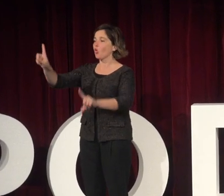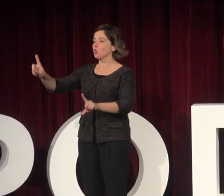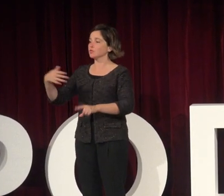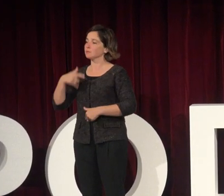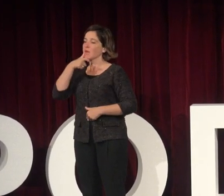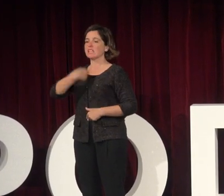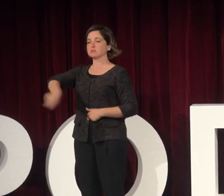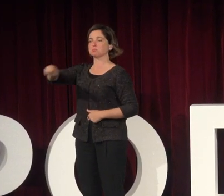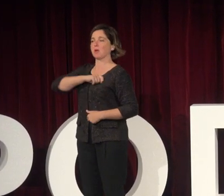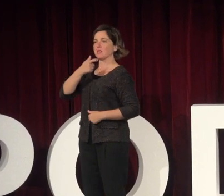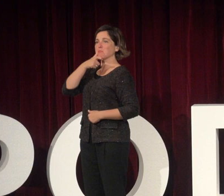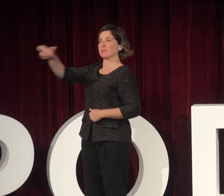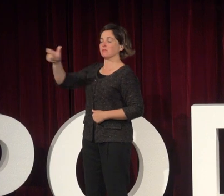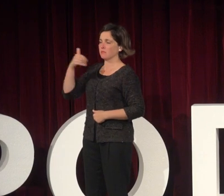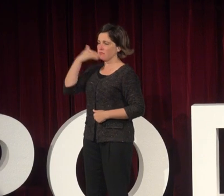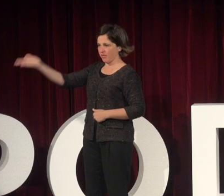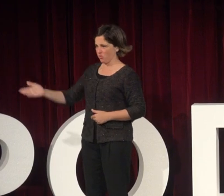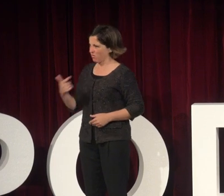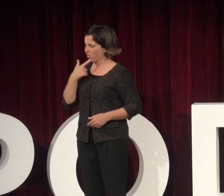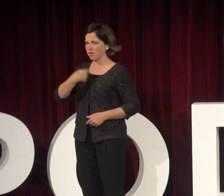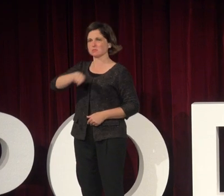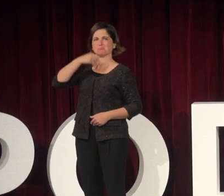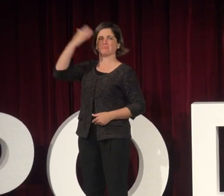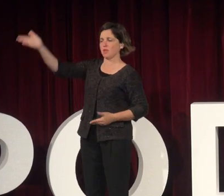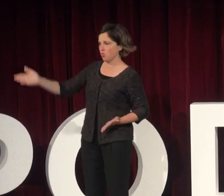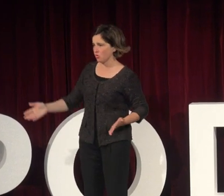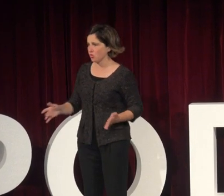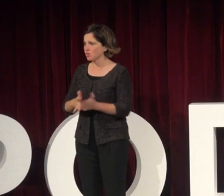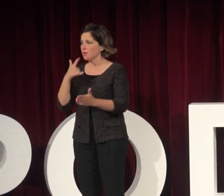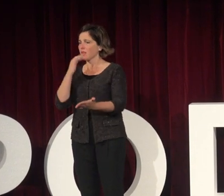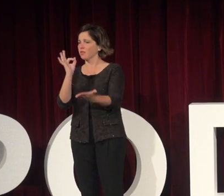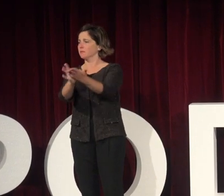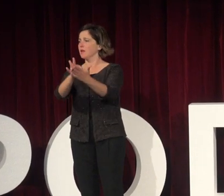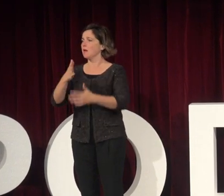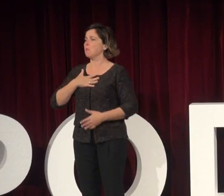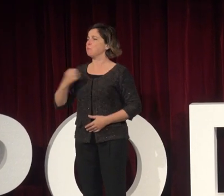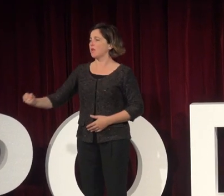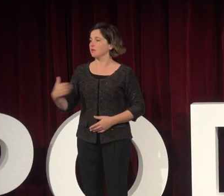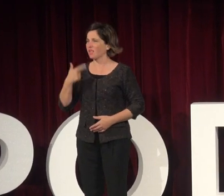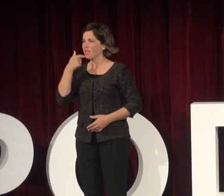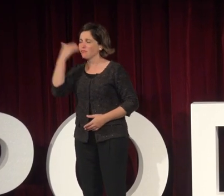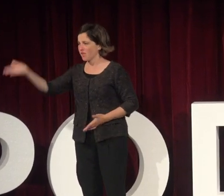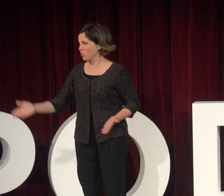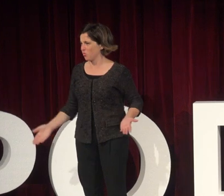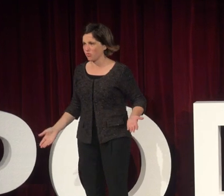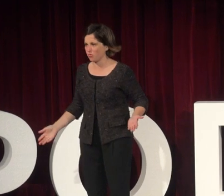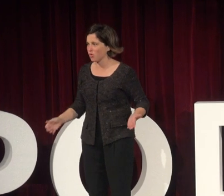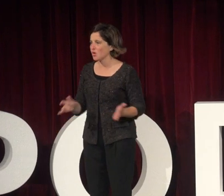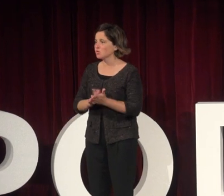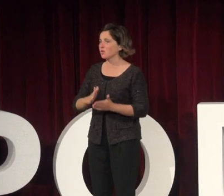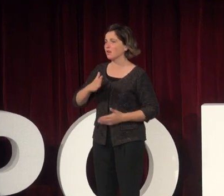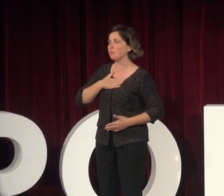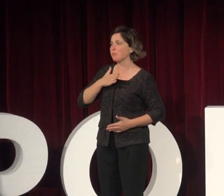la palabra España al pronunciarla, en estos momentos en los que algunos manchan la palabra patria al pronunciarla. La patria